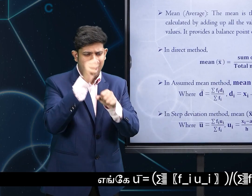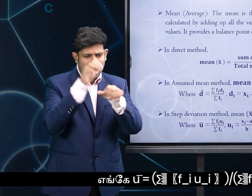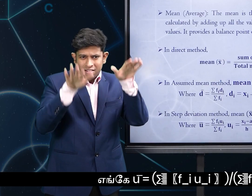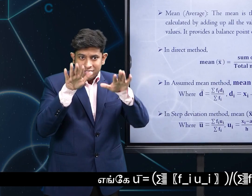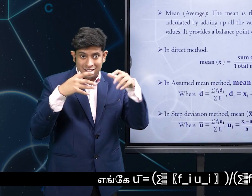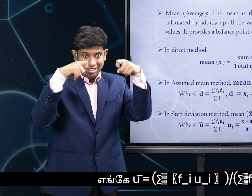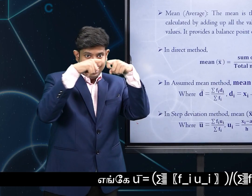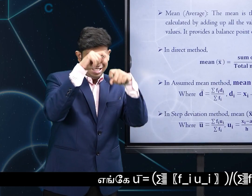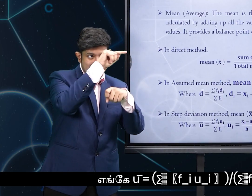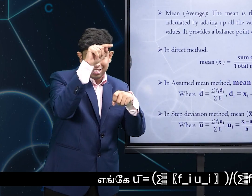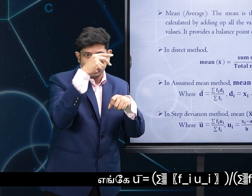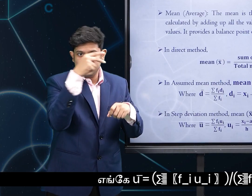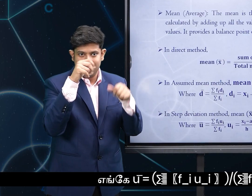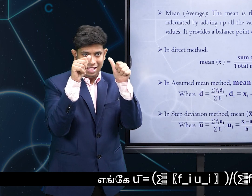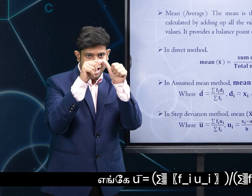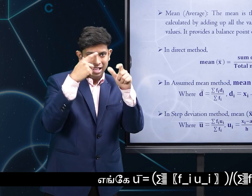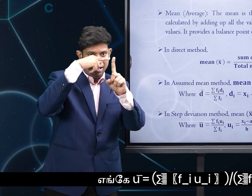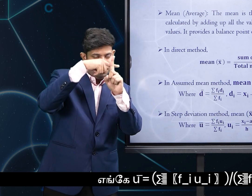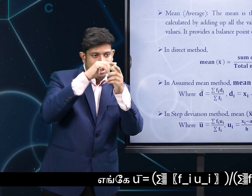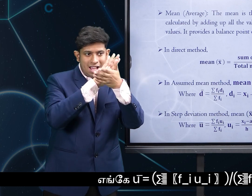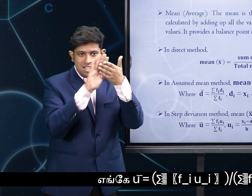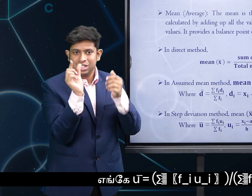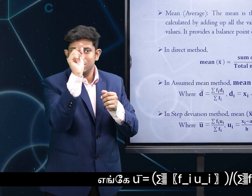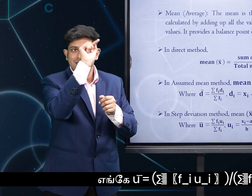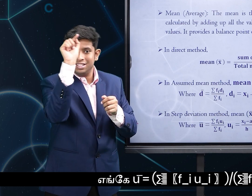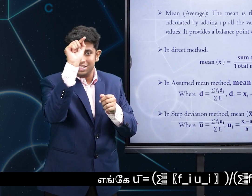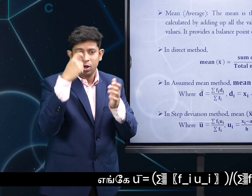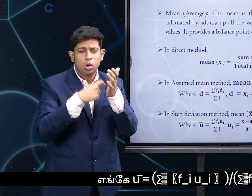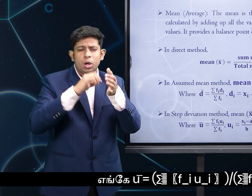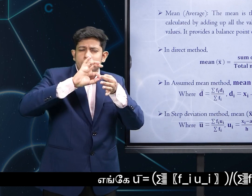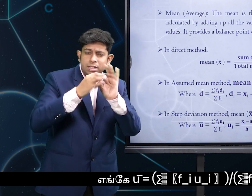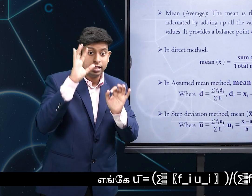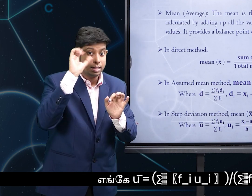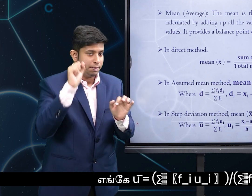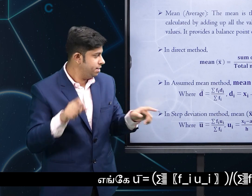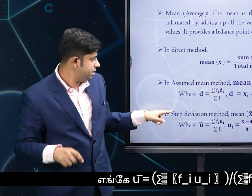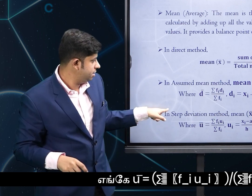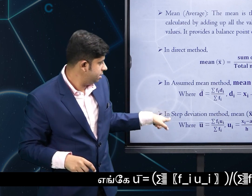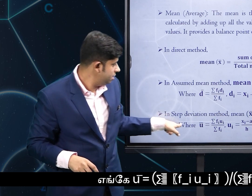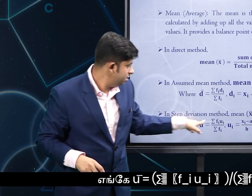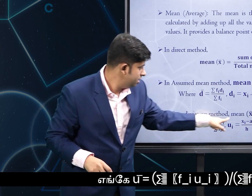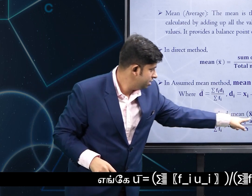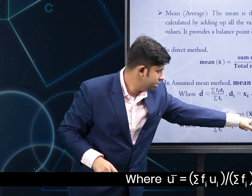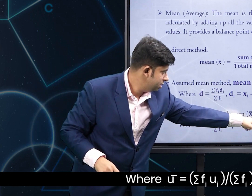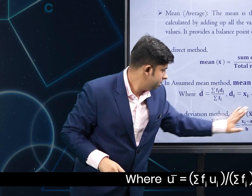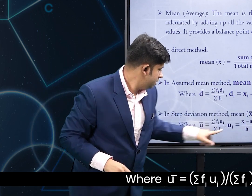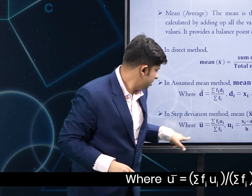யூ கீழ் இலக்க ஐ பை சிக்மா எஃப் கீழ் இலக்க ஐ. யூ கீழ் இலக்க ஐ ஈடு எக்ஸ்